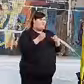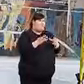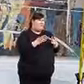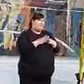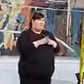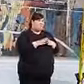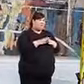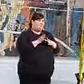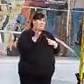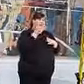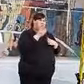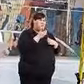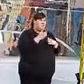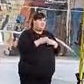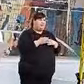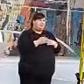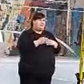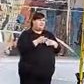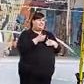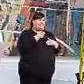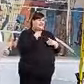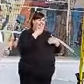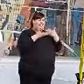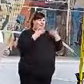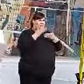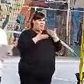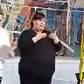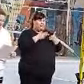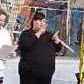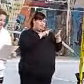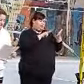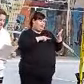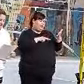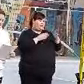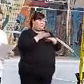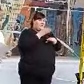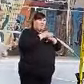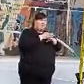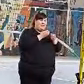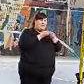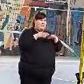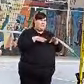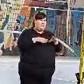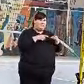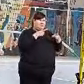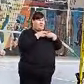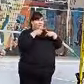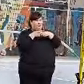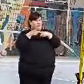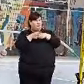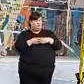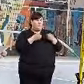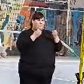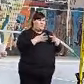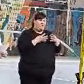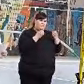Les quería compartir una lectura que preparé hoy para empezar el torneo. Buenas noches, primero, ¿cómo están? Bien.